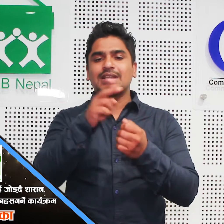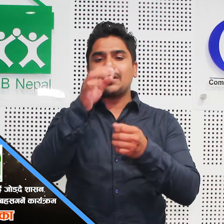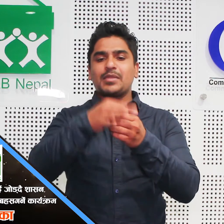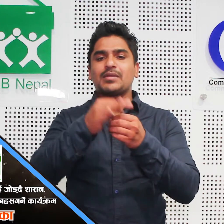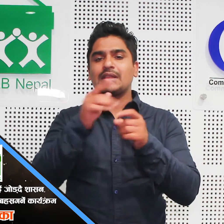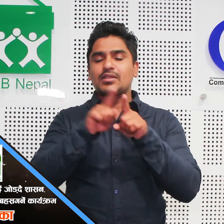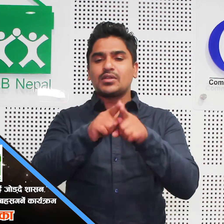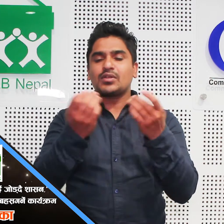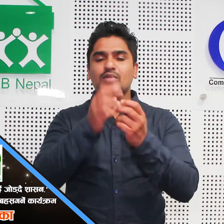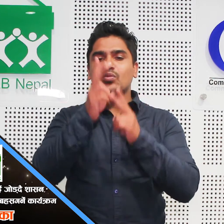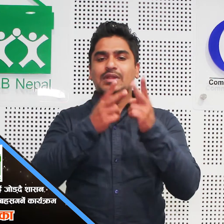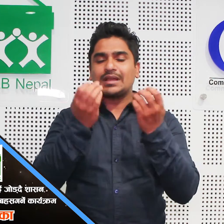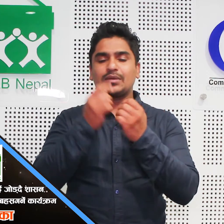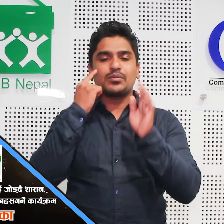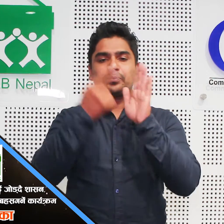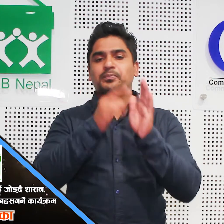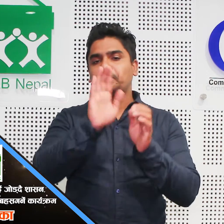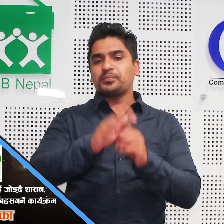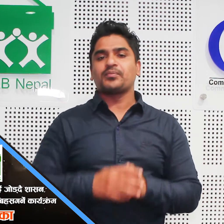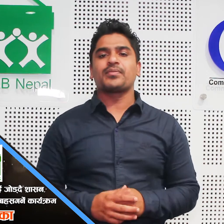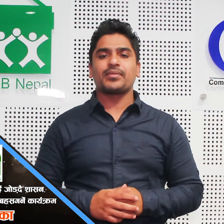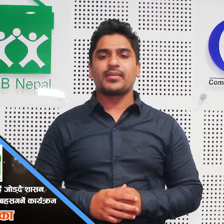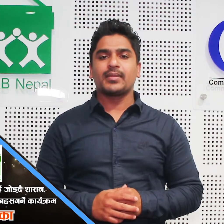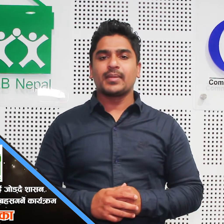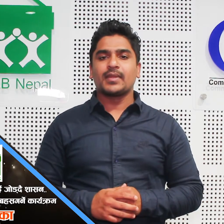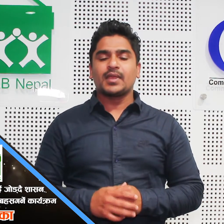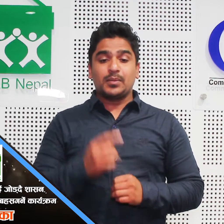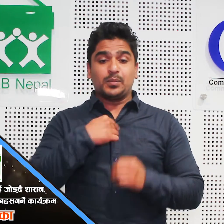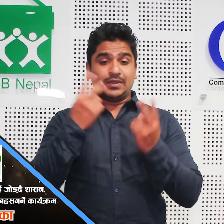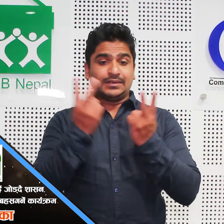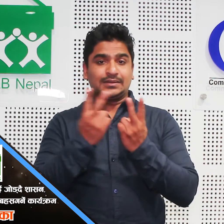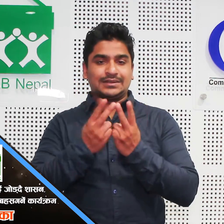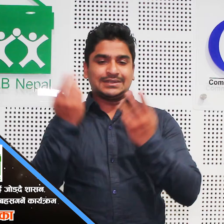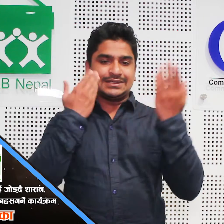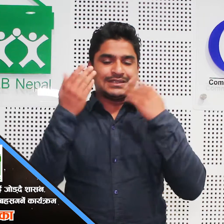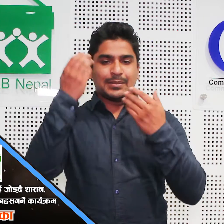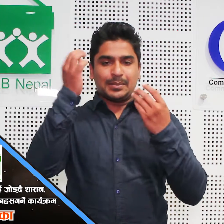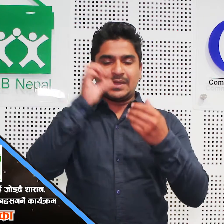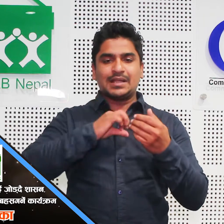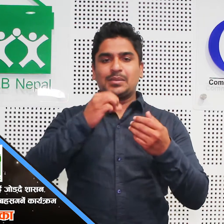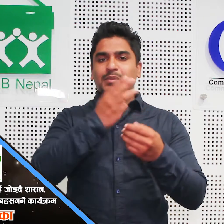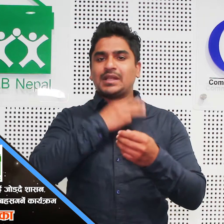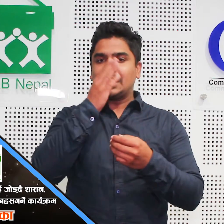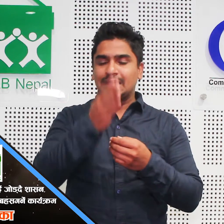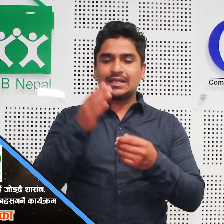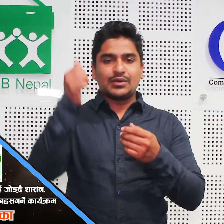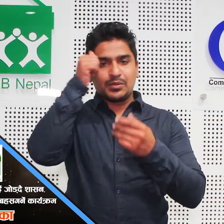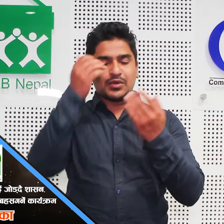व्यवसायीसँग गरिएको कुराकानी प्रस्तुत गर्नेछौ। म जस्तो हिंसा पीडित महिलाले भोगेको हिंसा र विभेदको अन्त्यका